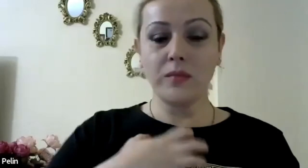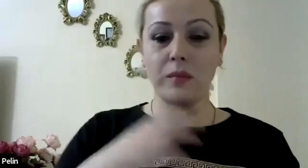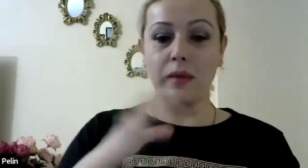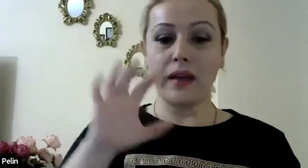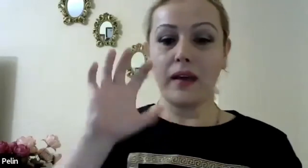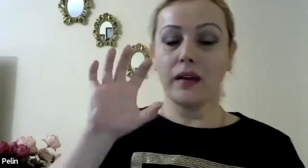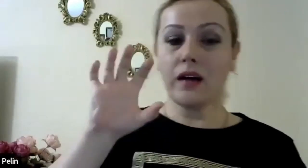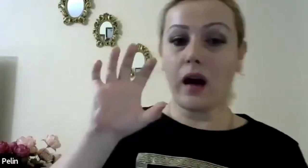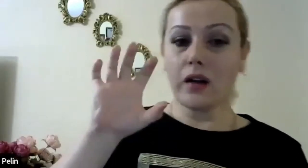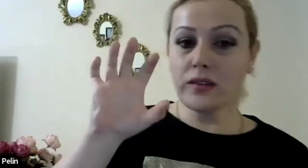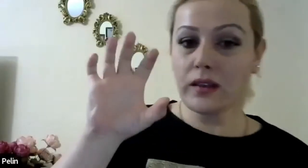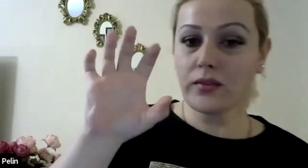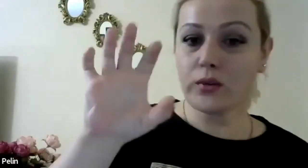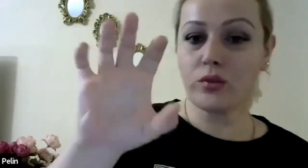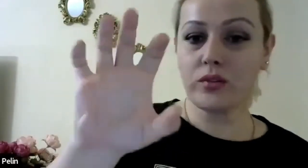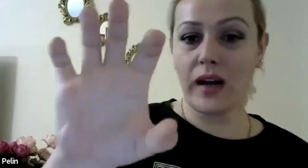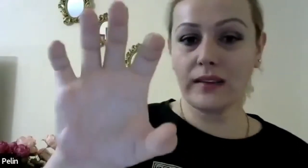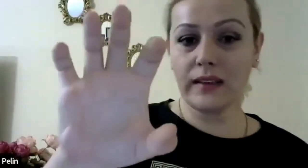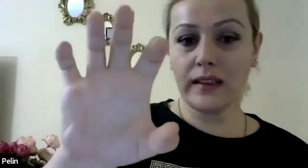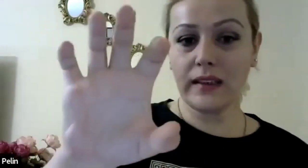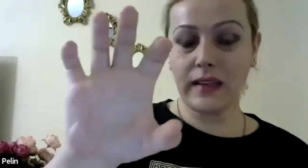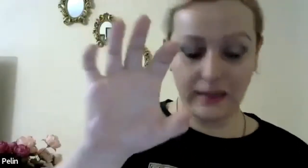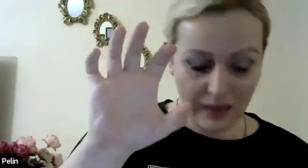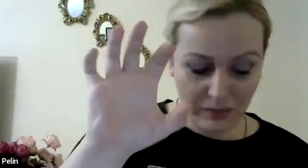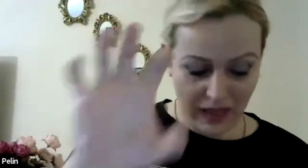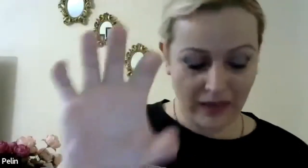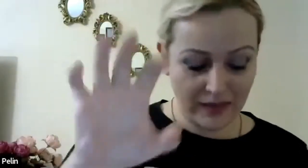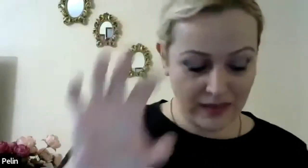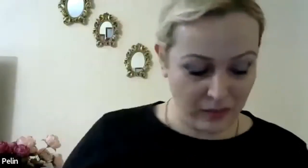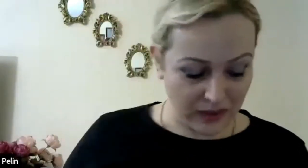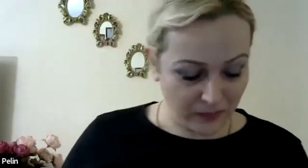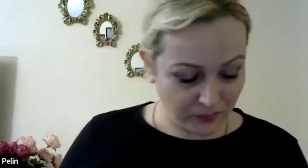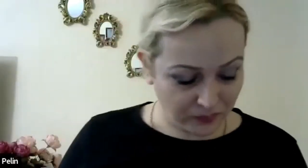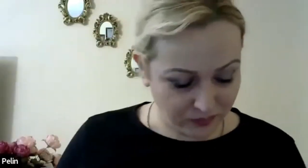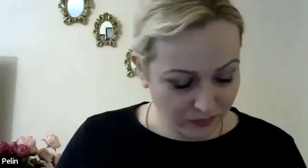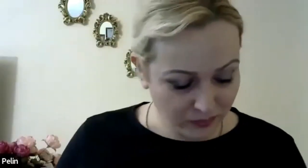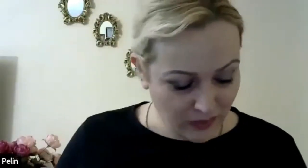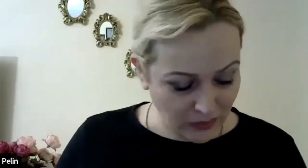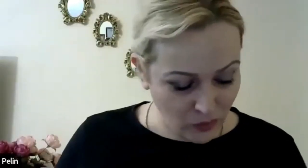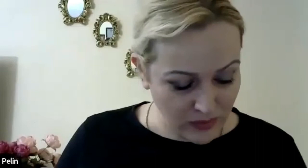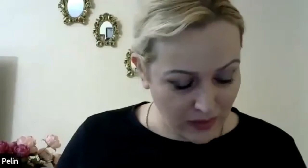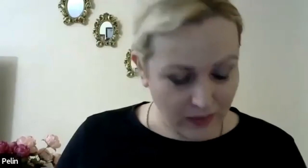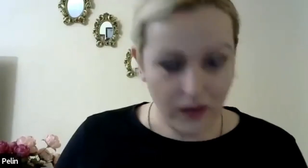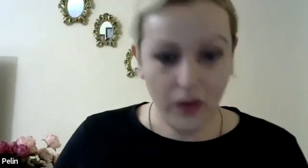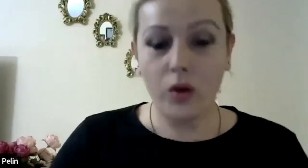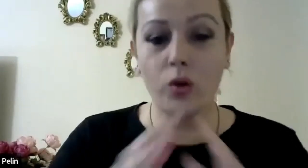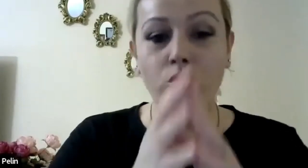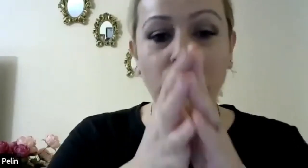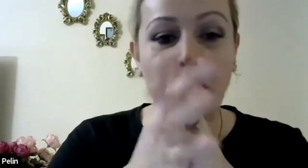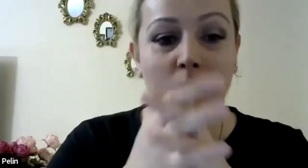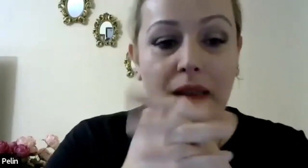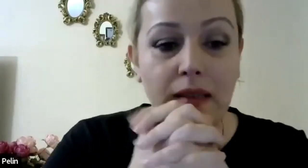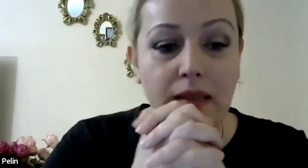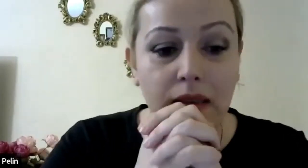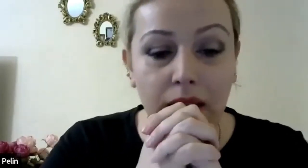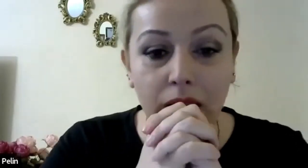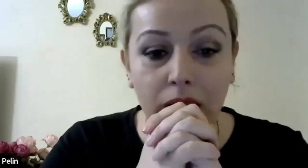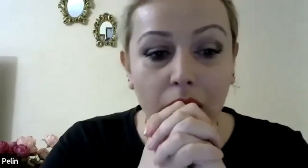demek. Karşı tarafa doğru işareti hareketlendirsem kendisi demek. Güzel. Özür dilemek nasıldı?